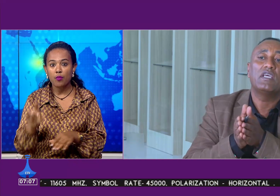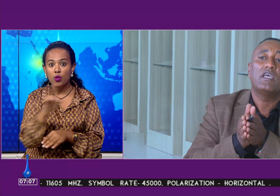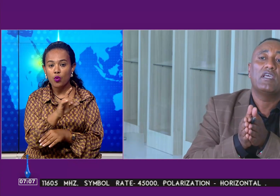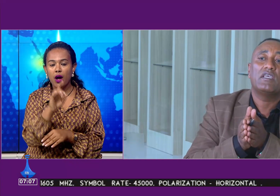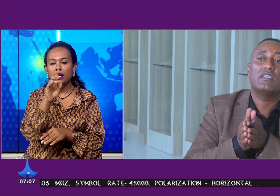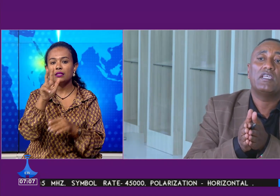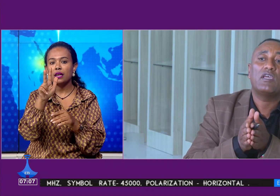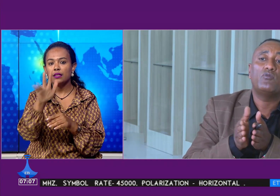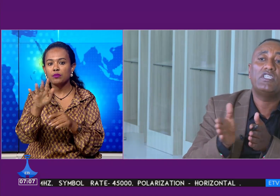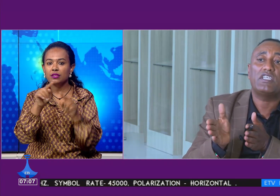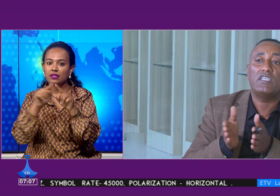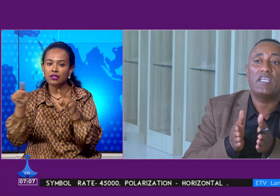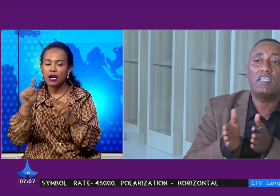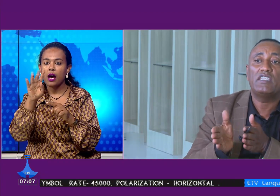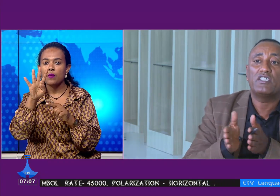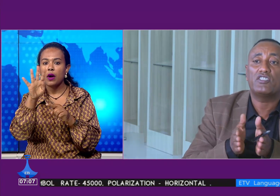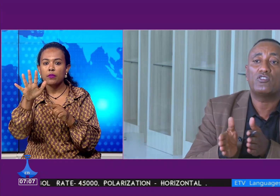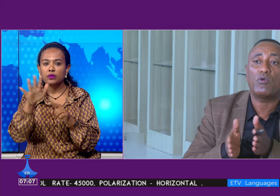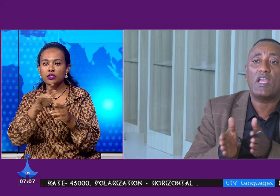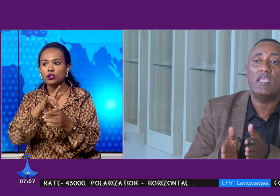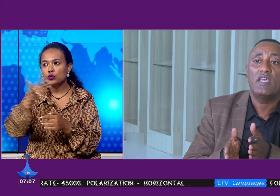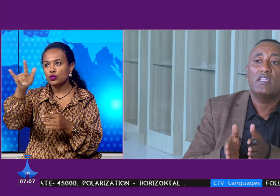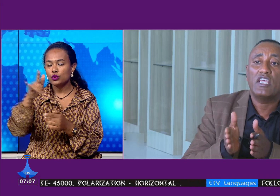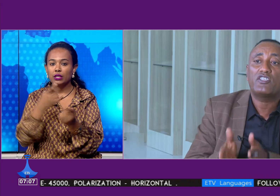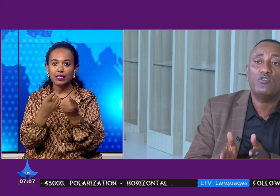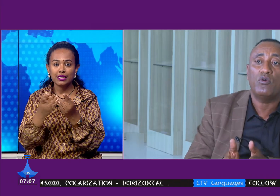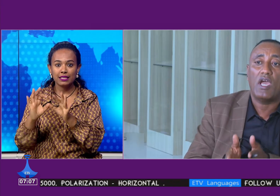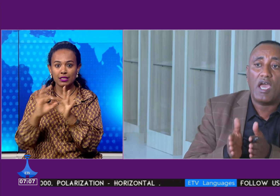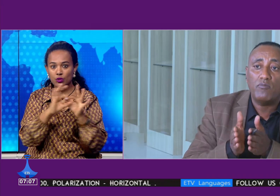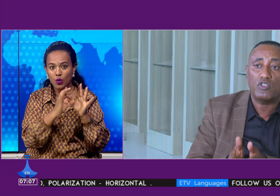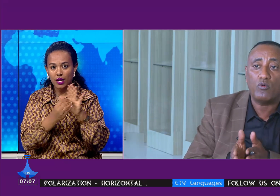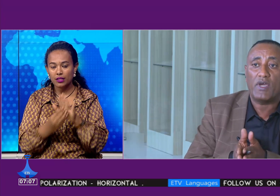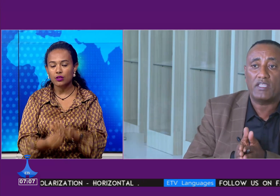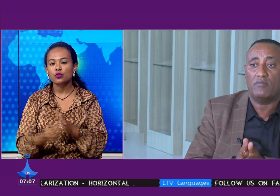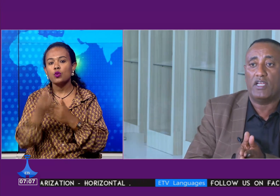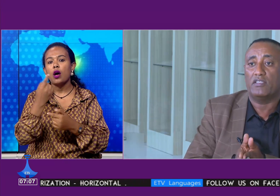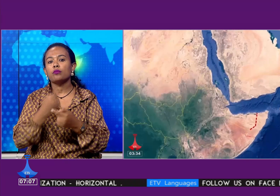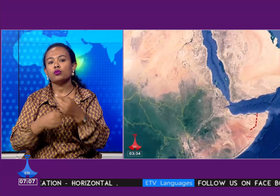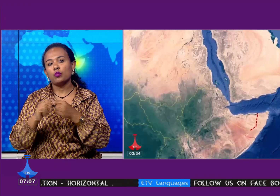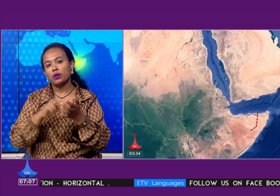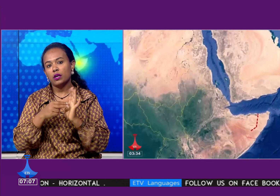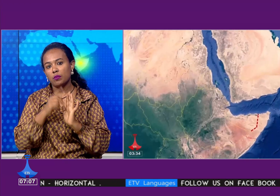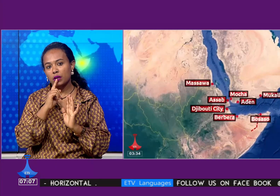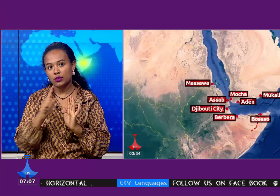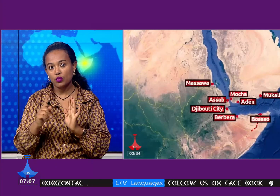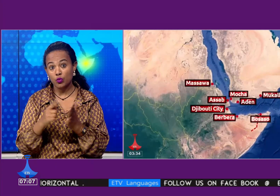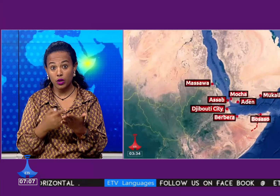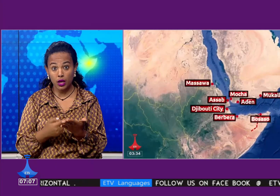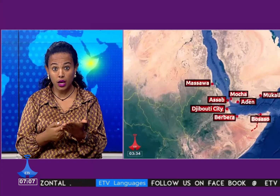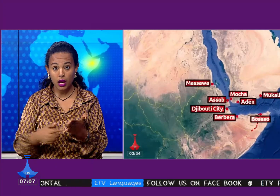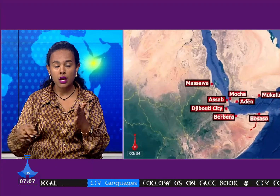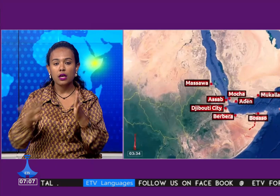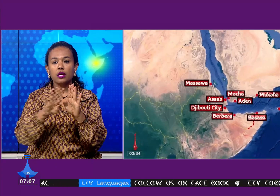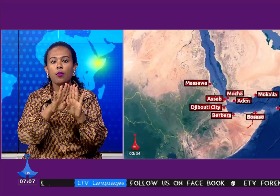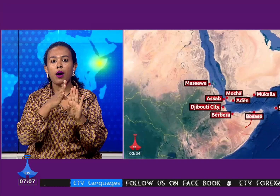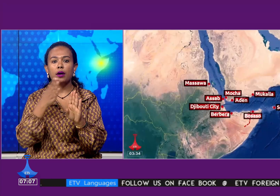45 የውጪ የንግድ ትስስሯ ላይ ተጽዕኖ አምጥቶባታል ማለት ነው። ይሄ የባህር